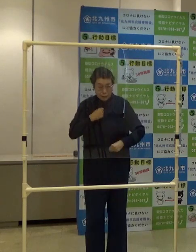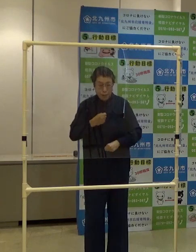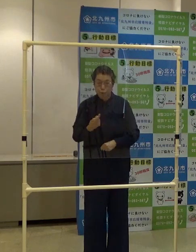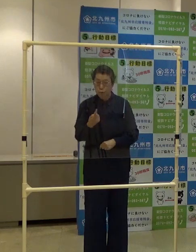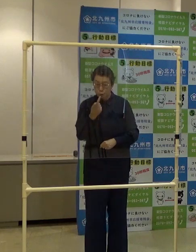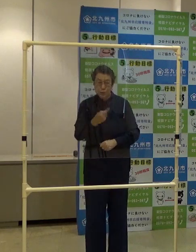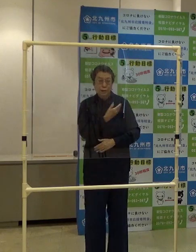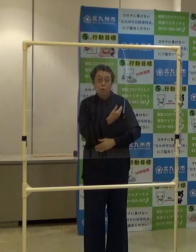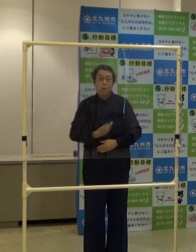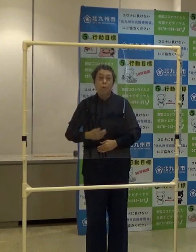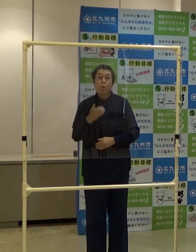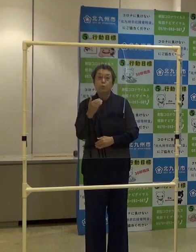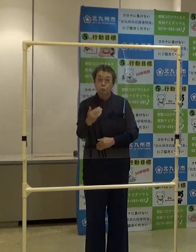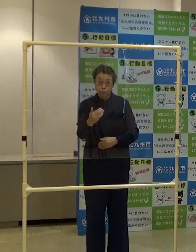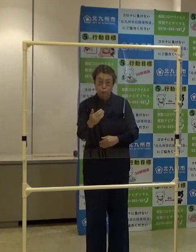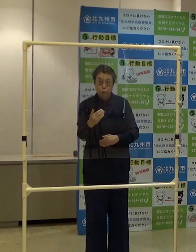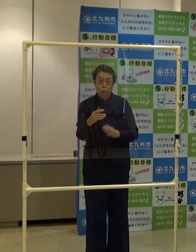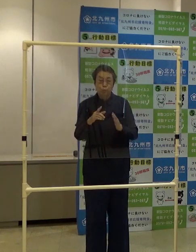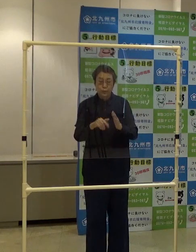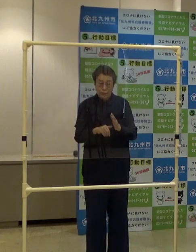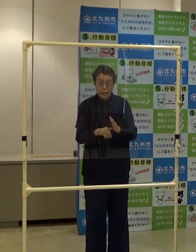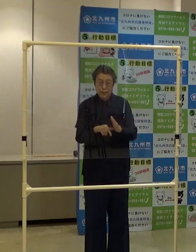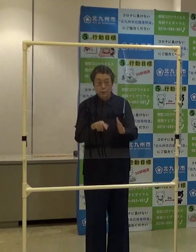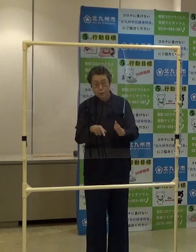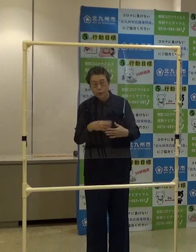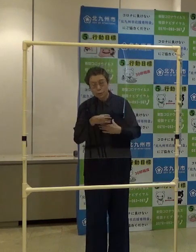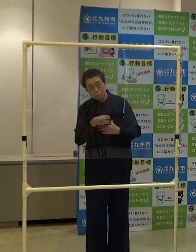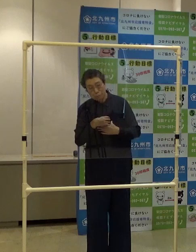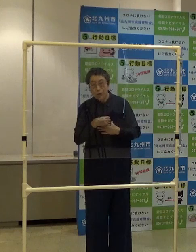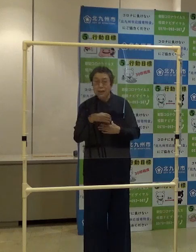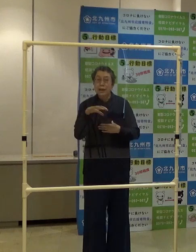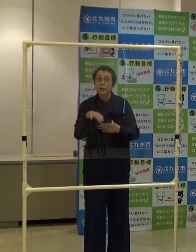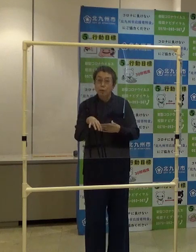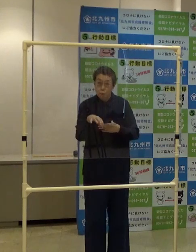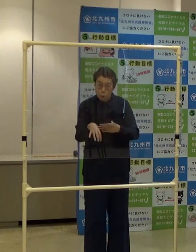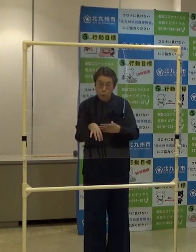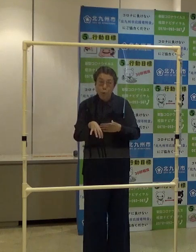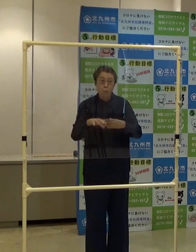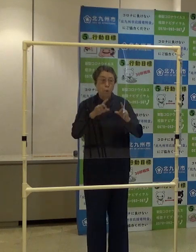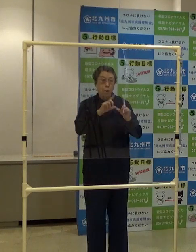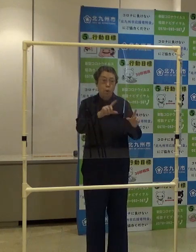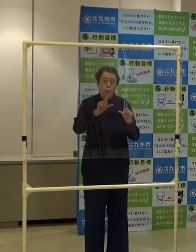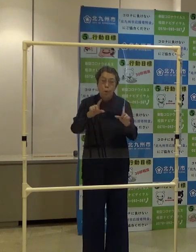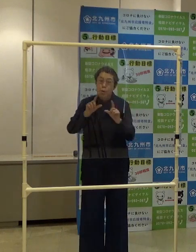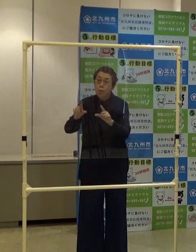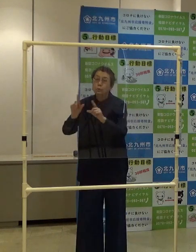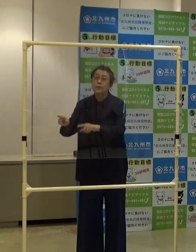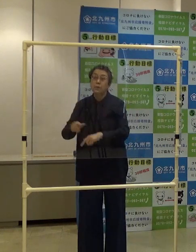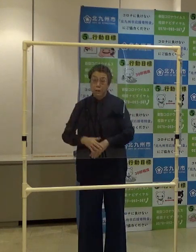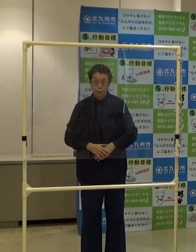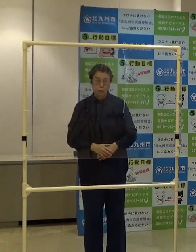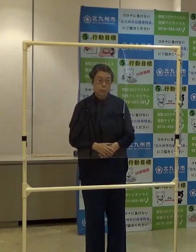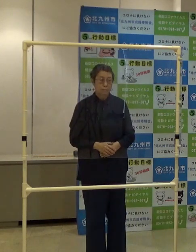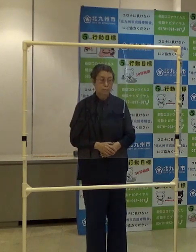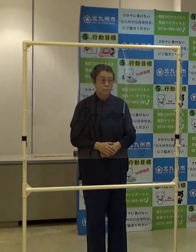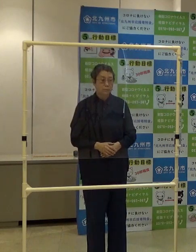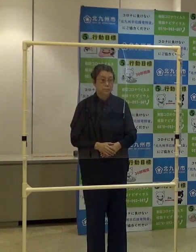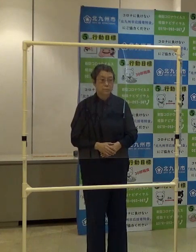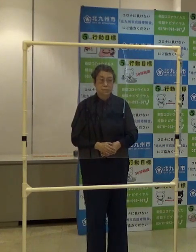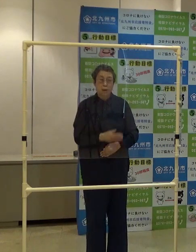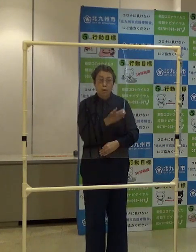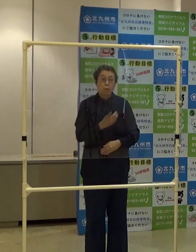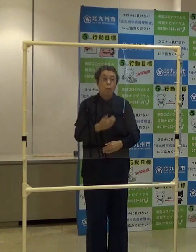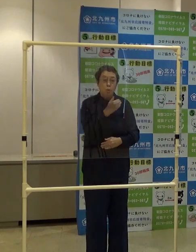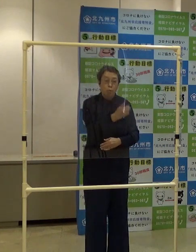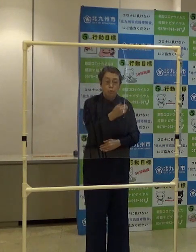校区の中のリスクのあるところについてはそれを伝えていくという努力も合わせて、校区版のハ